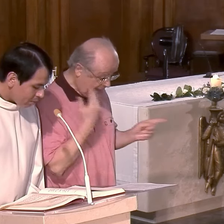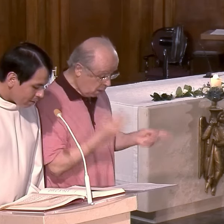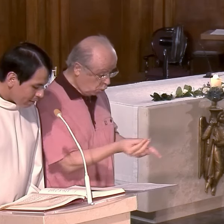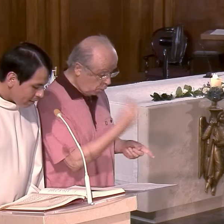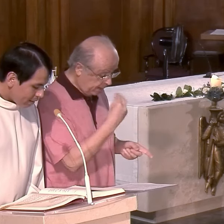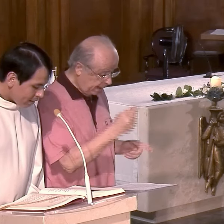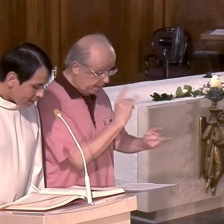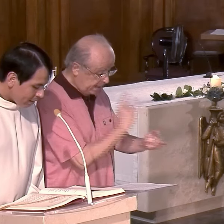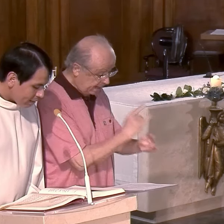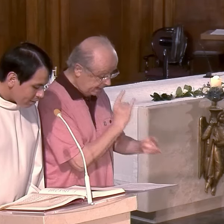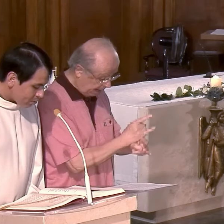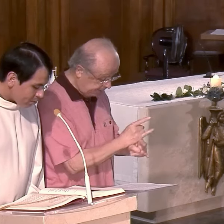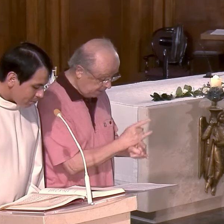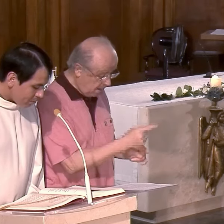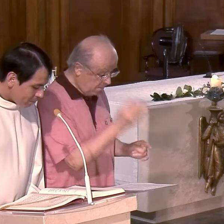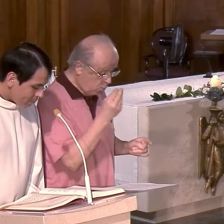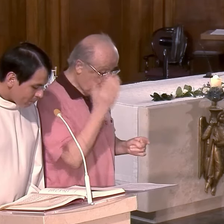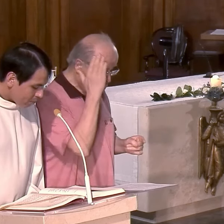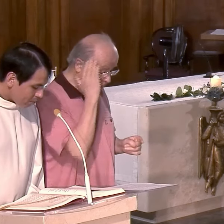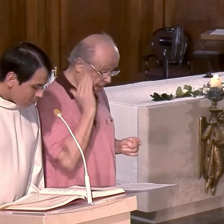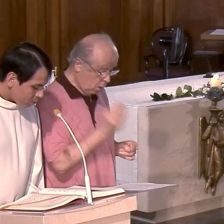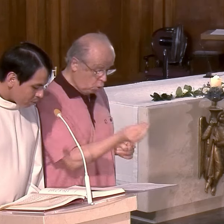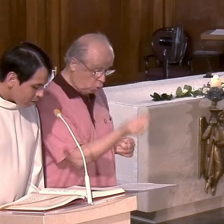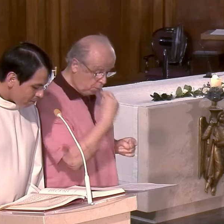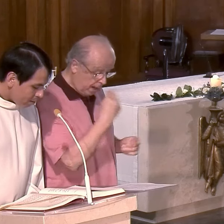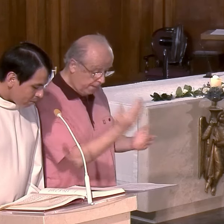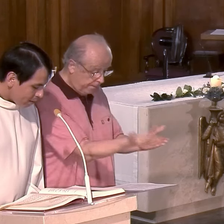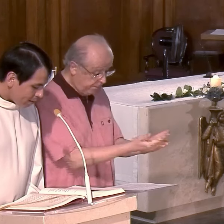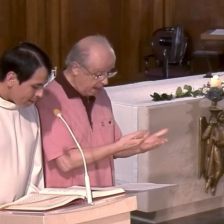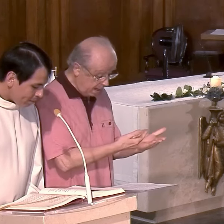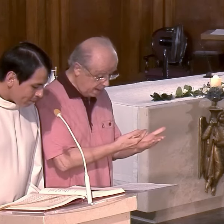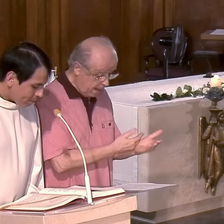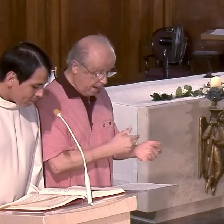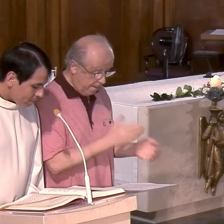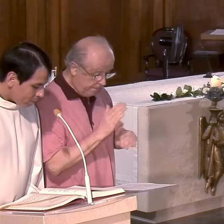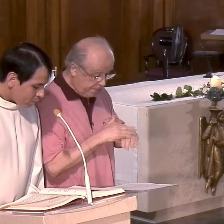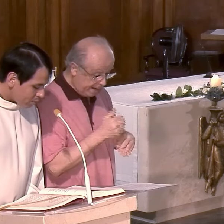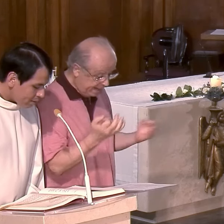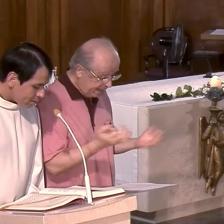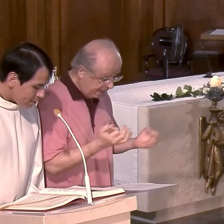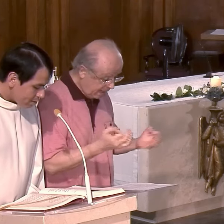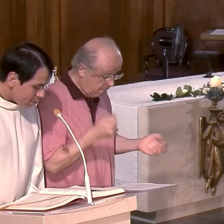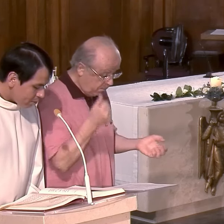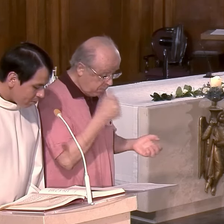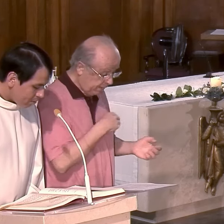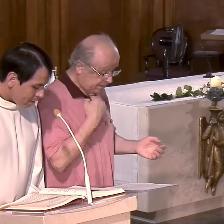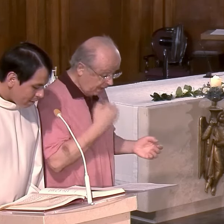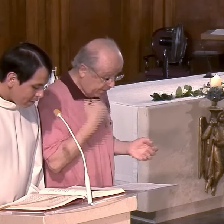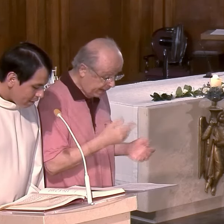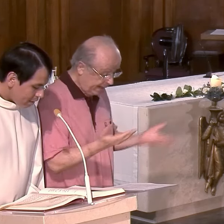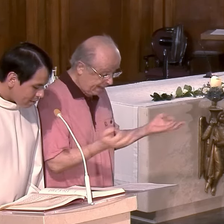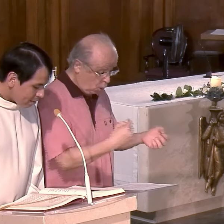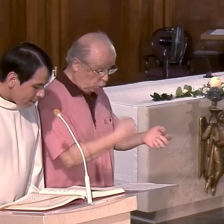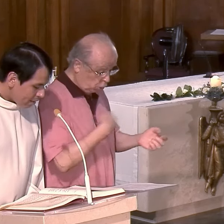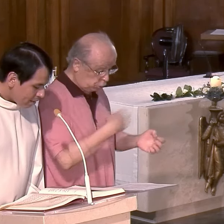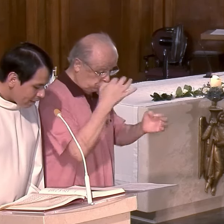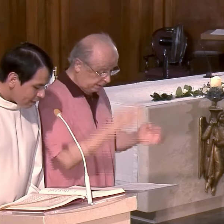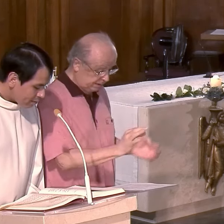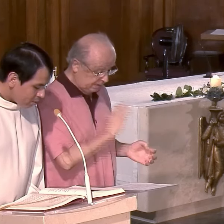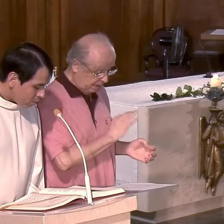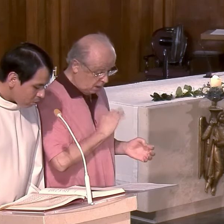dijeron: ¿qué es esto? Pues no sabían lo que era. Moisés les dijo: es el